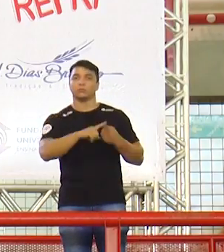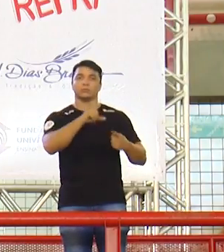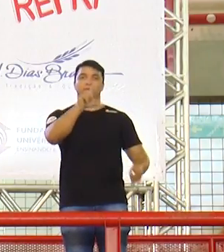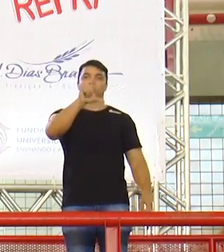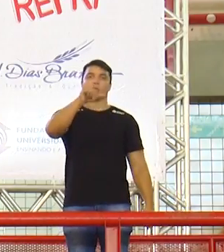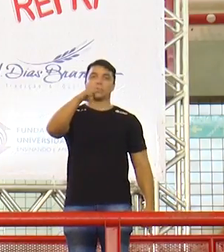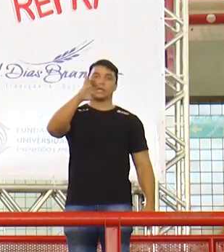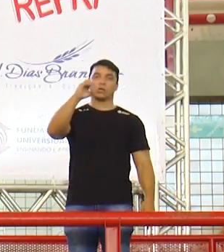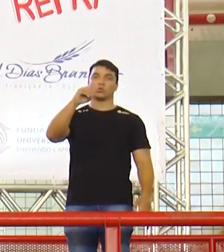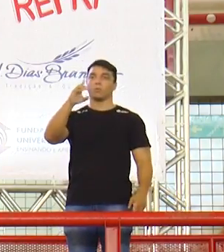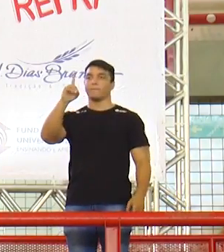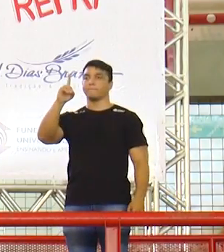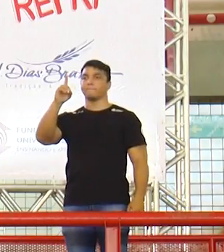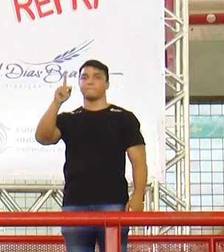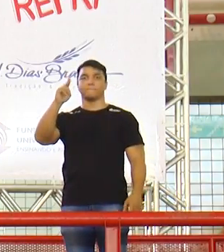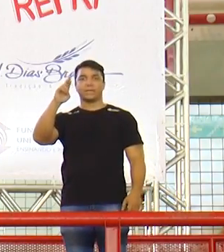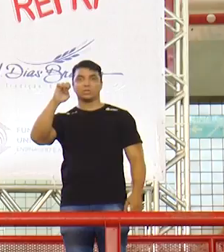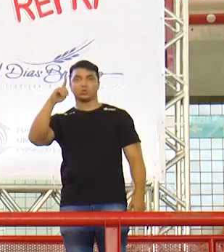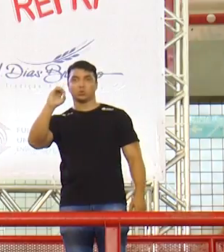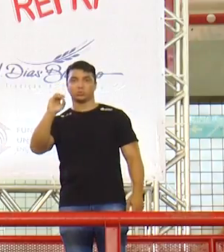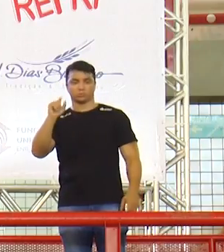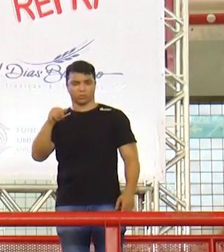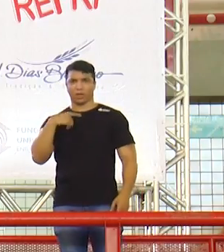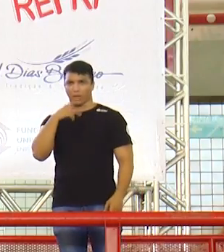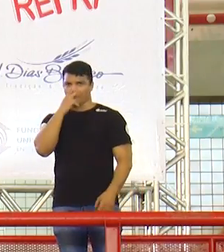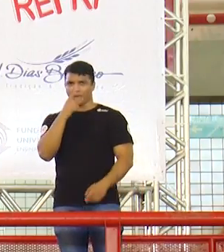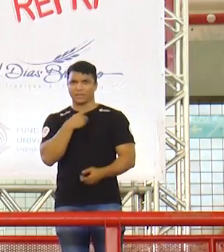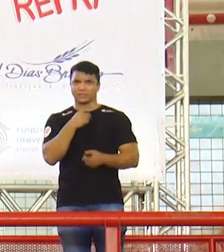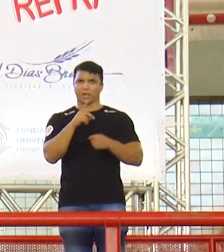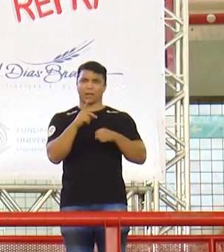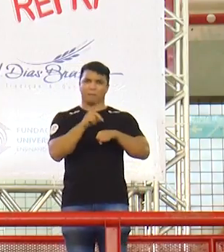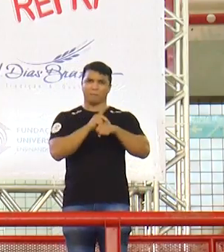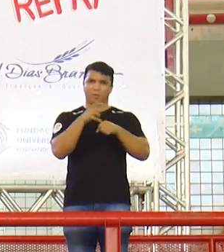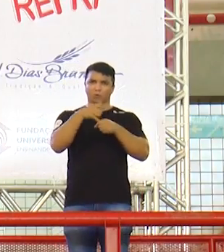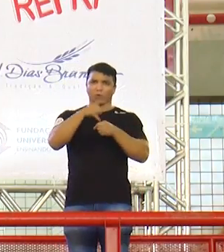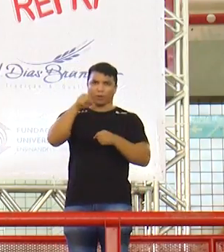líquido precioso. Eu digo, é petróleo?